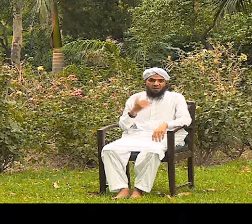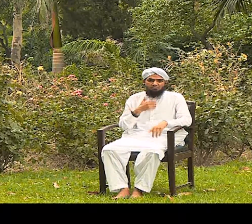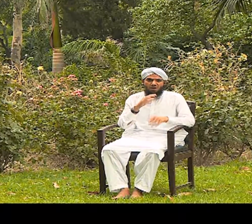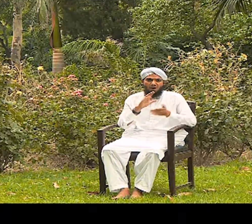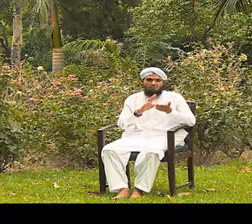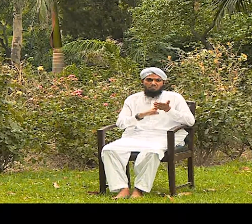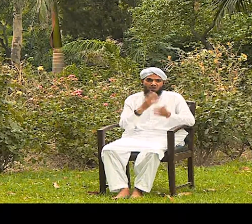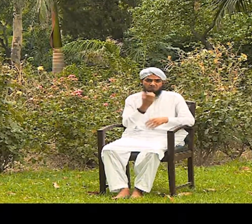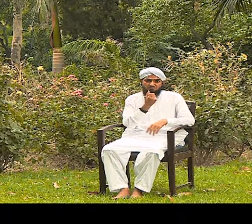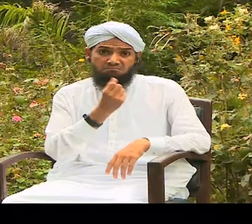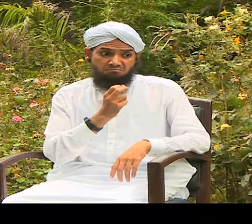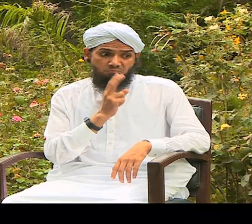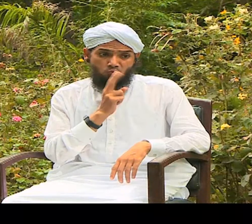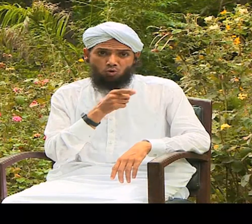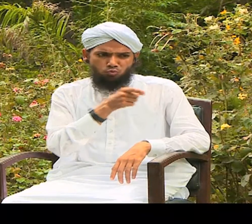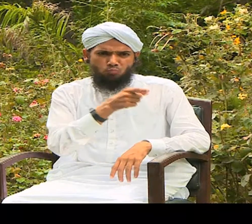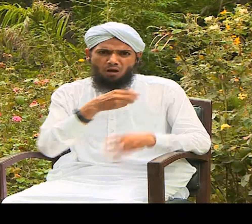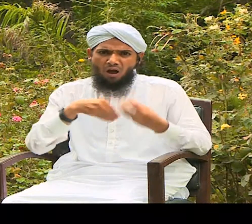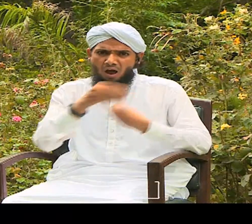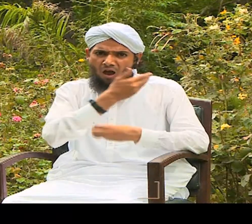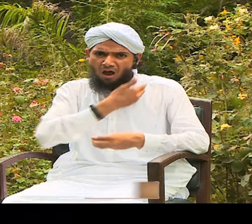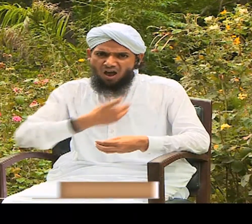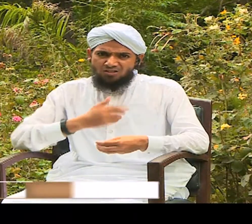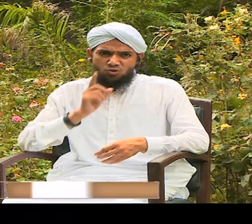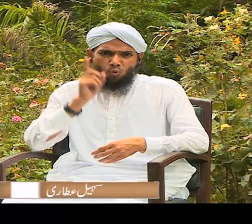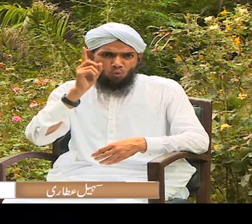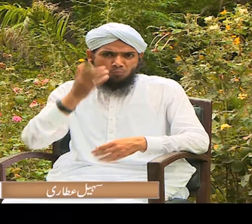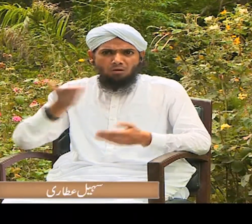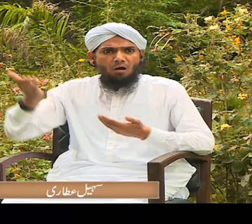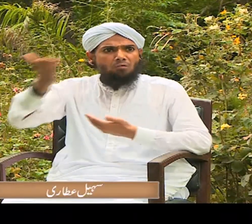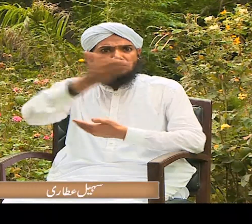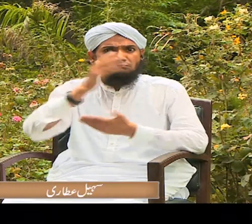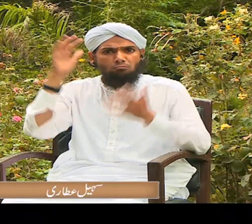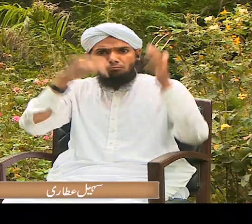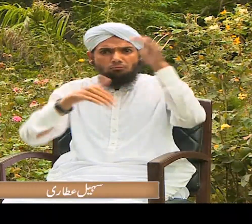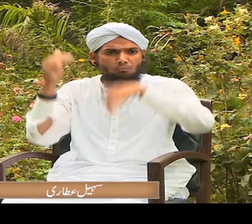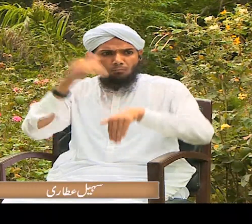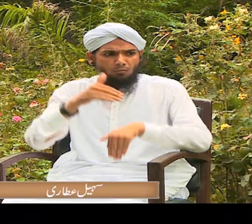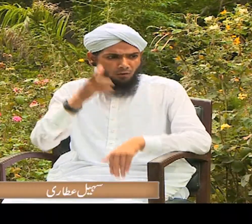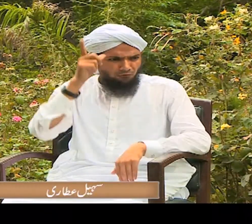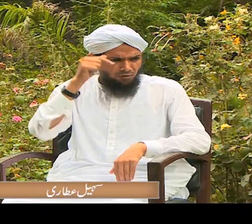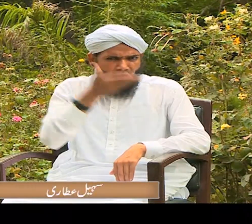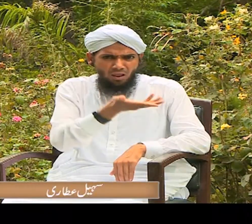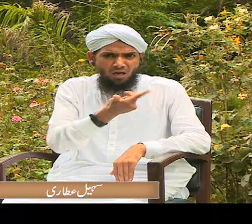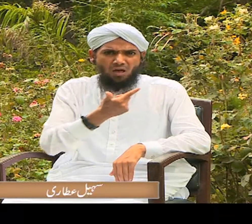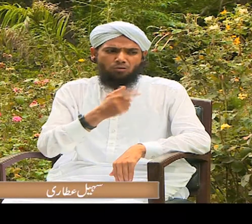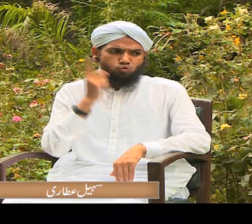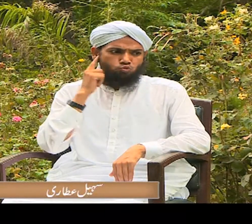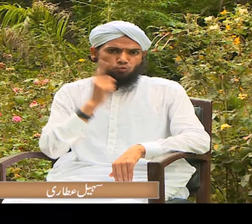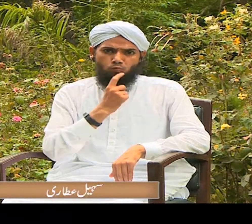مالک بن دینار، تو حاجیوں اور عمرہ کرنے والوں کے بارے میں فکر مند ہے تو سن، اس مرتبہ